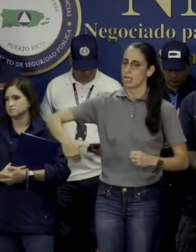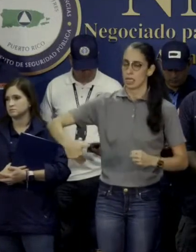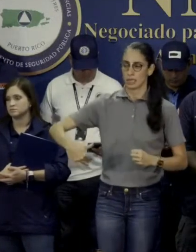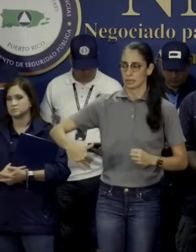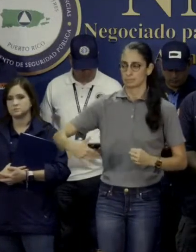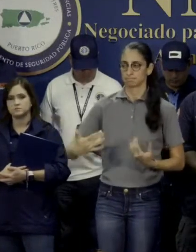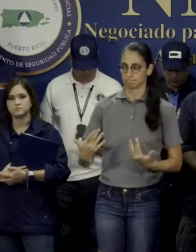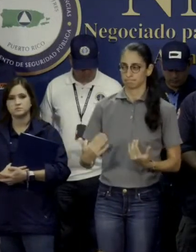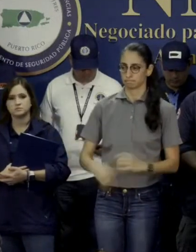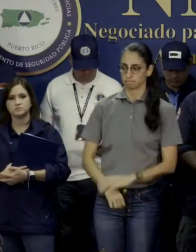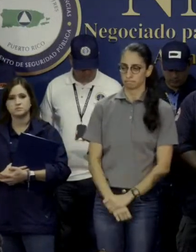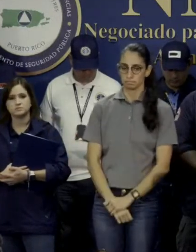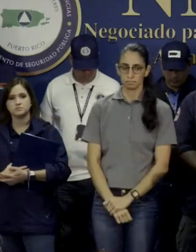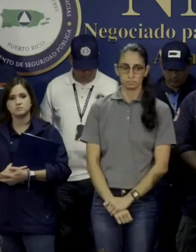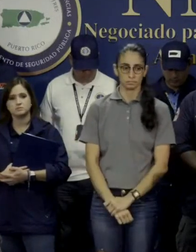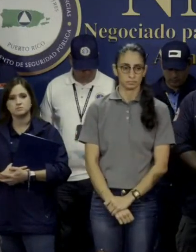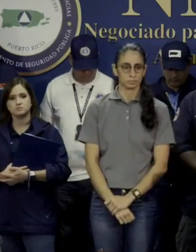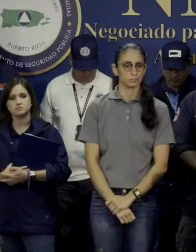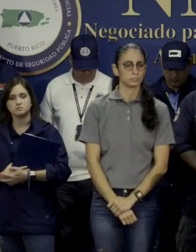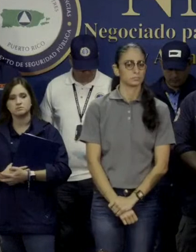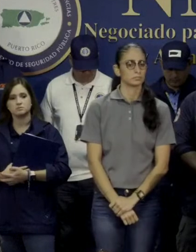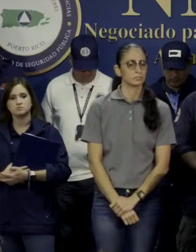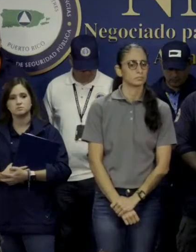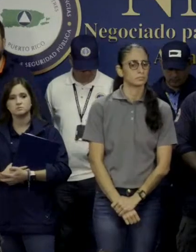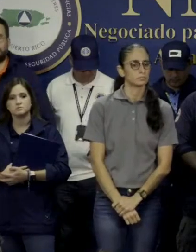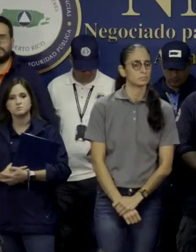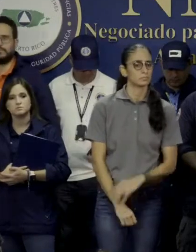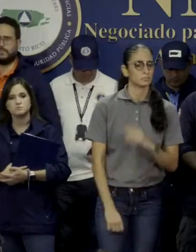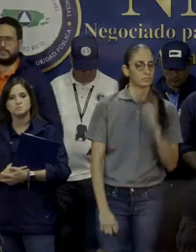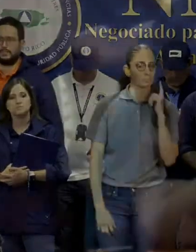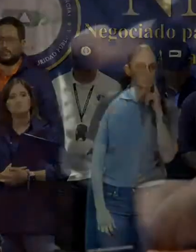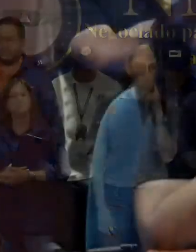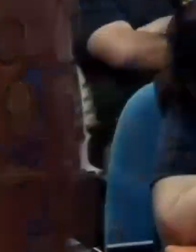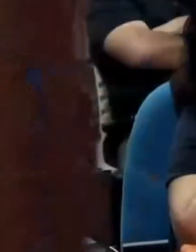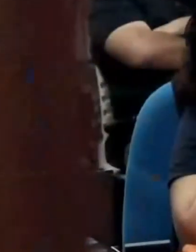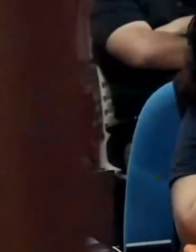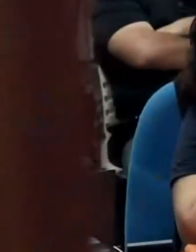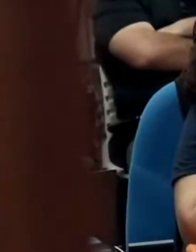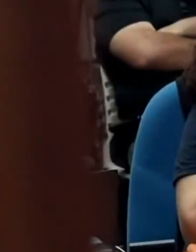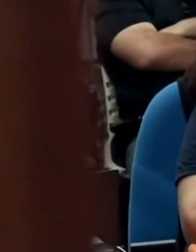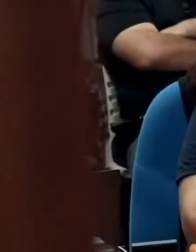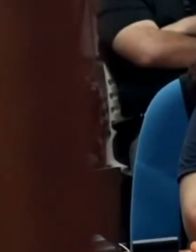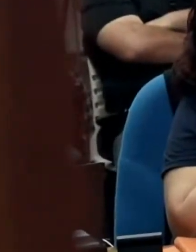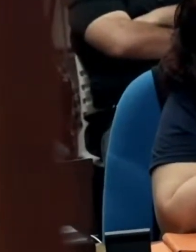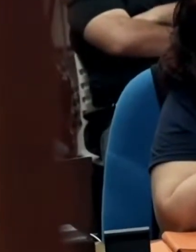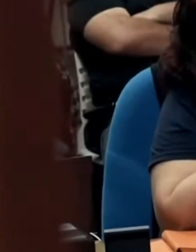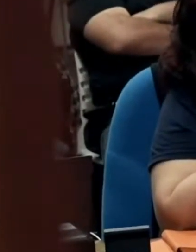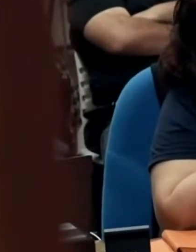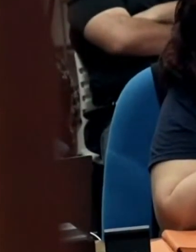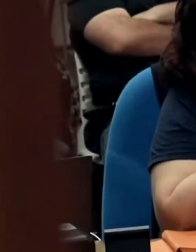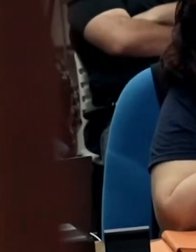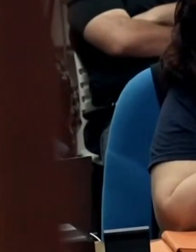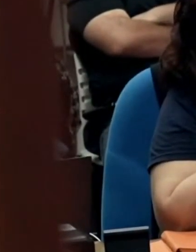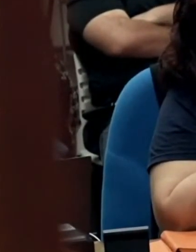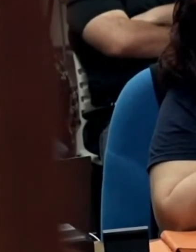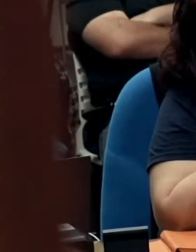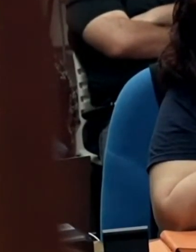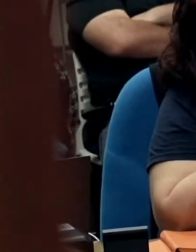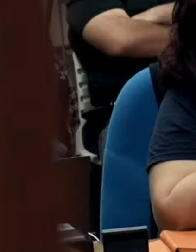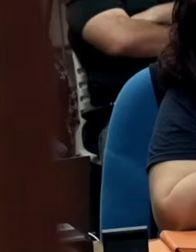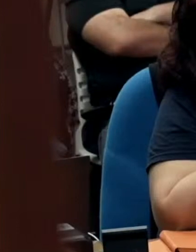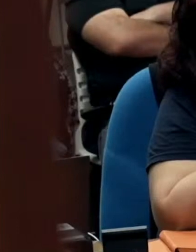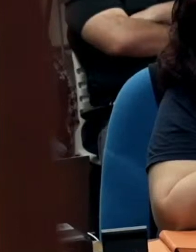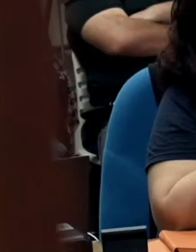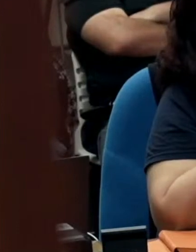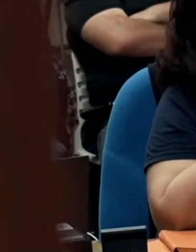CPI. Saludos, Vanessa Colón Almenas, del Centro de Periodismo Investigativo. Gobernador, ¿cuántos muertos se han